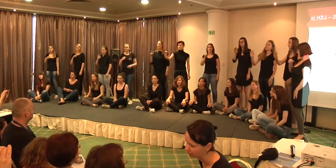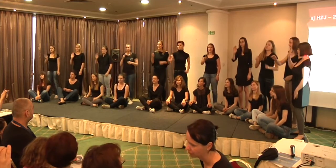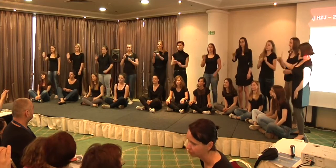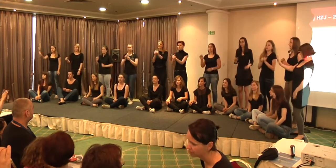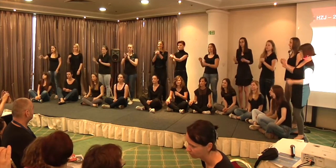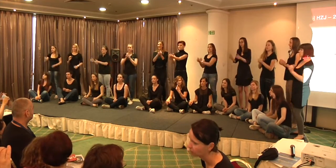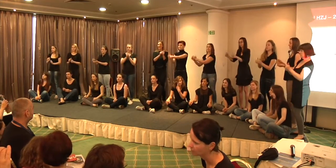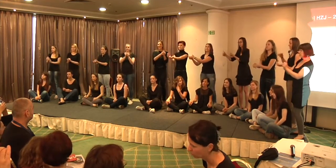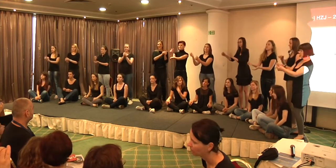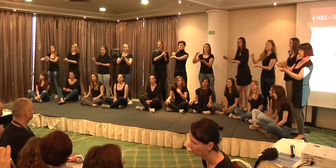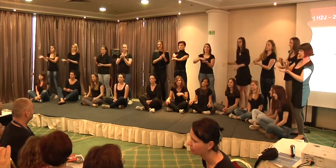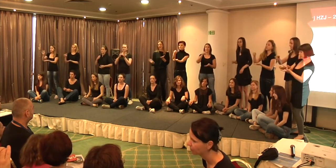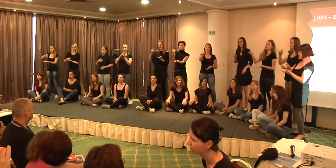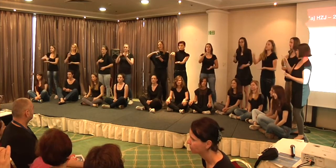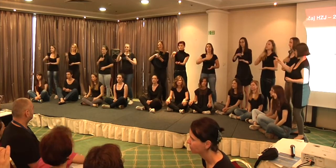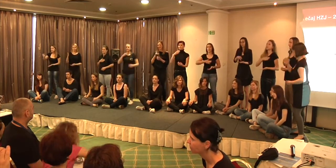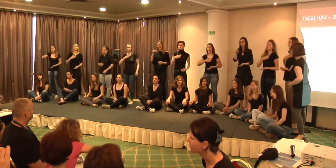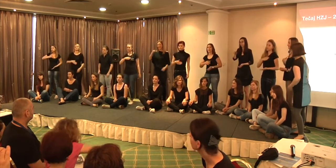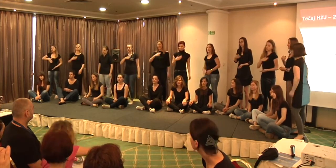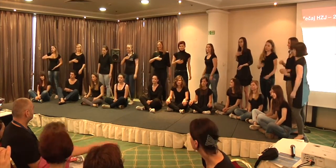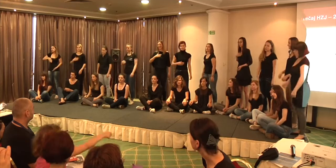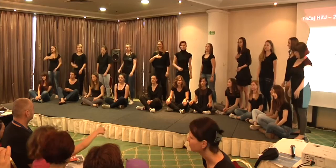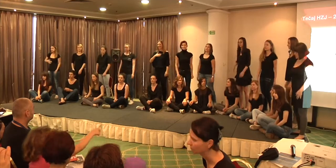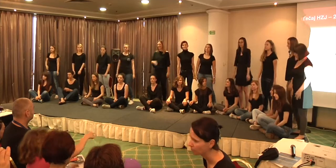Tebe slijedio li bilo gdje,